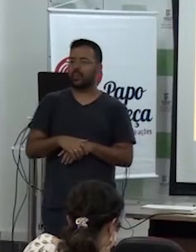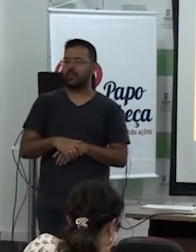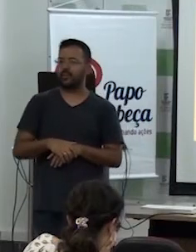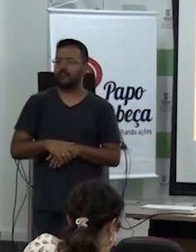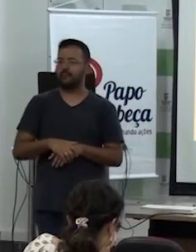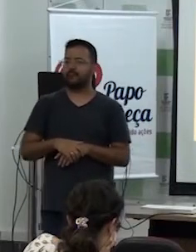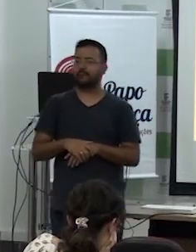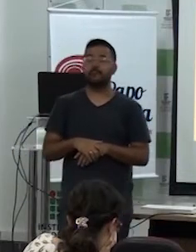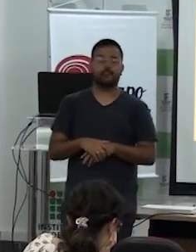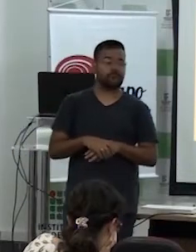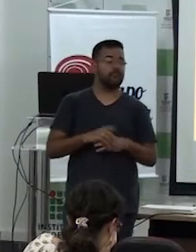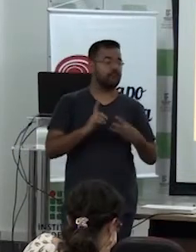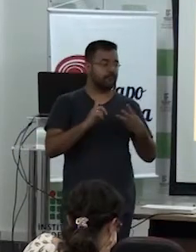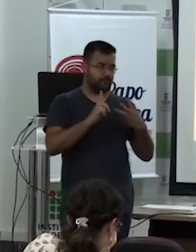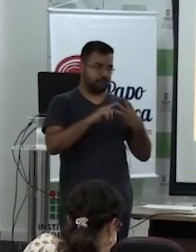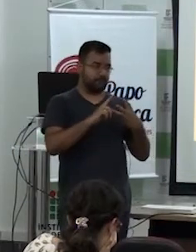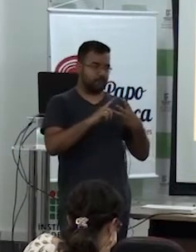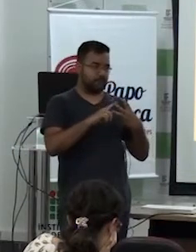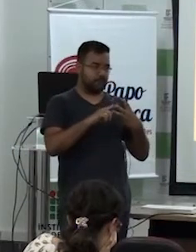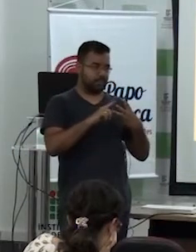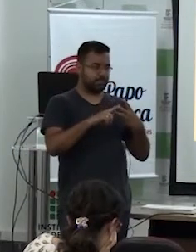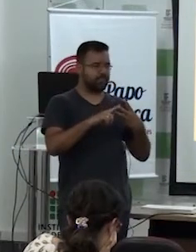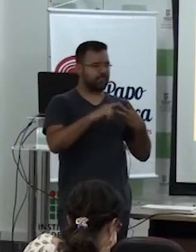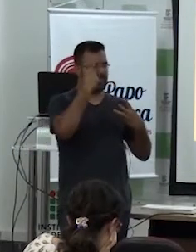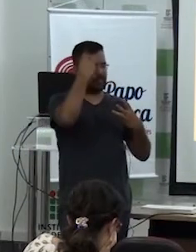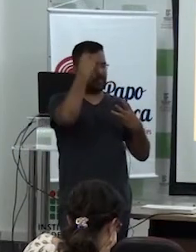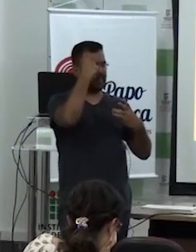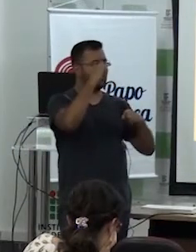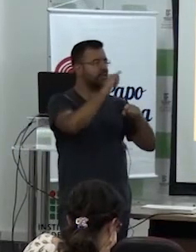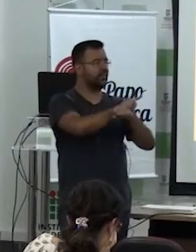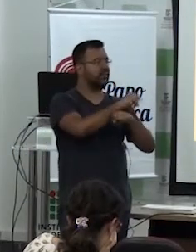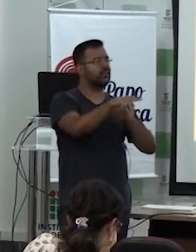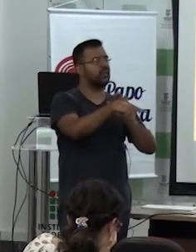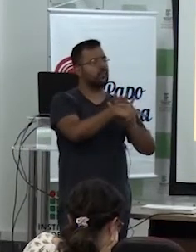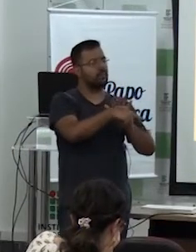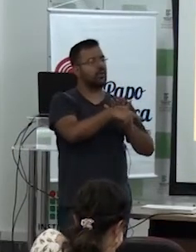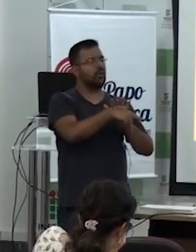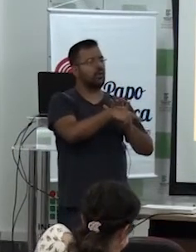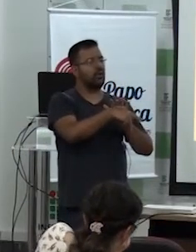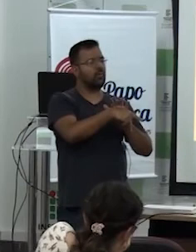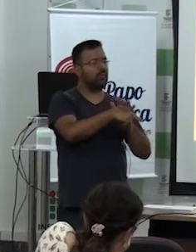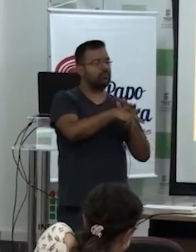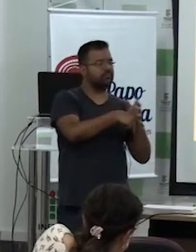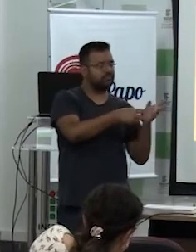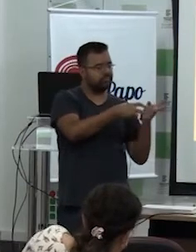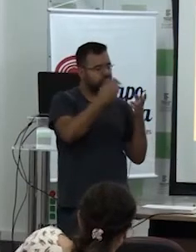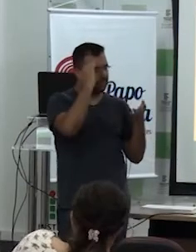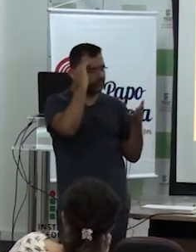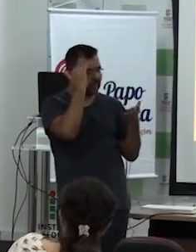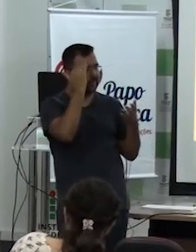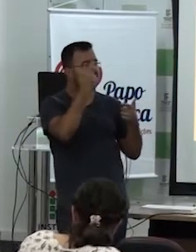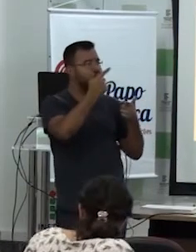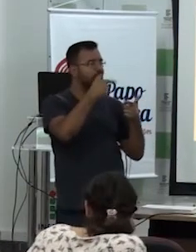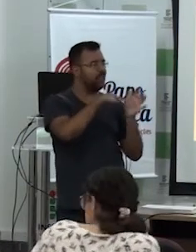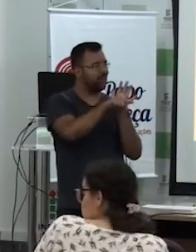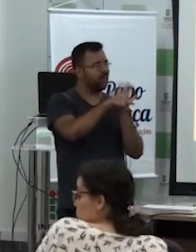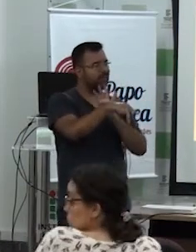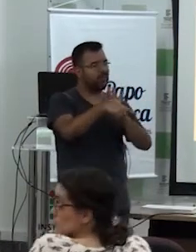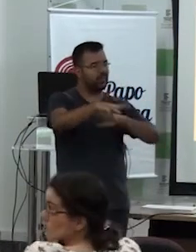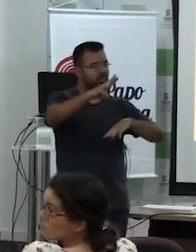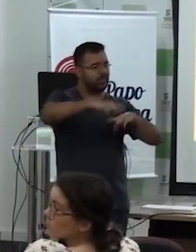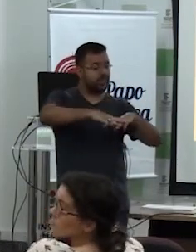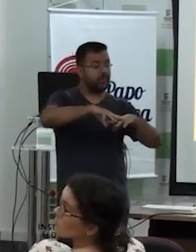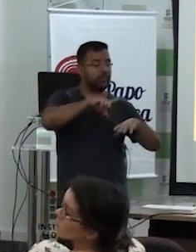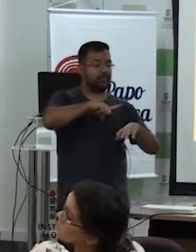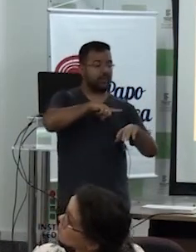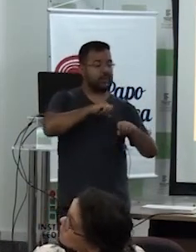querem falar? Porque justamente na questão de estratégia de interpretação de problemas de matemática, tanto o ensino como a